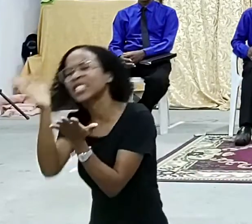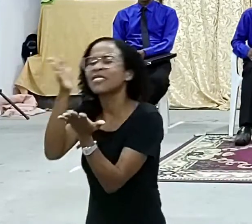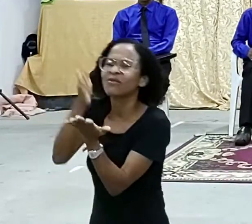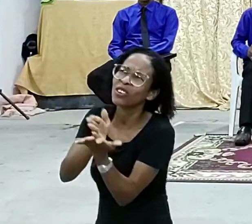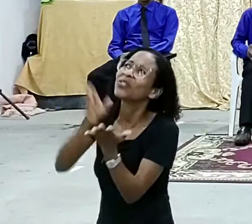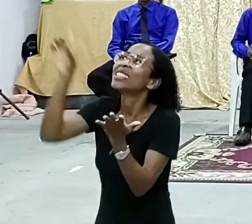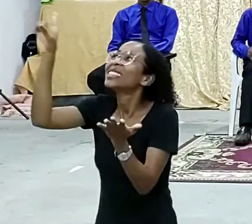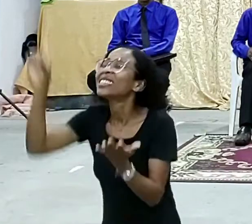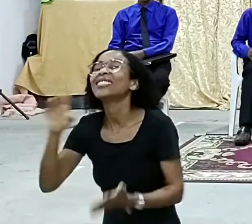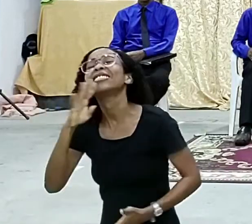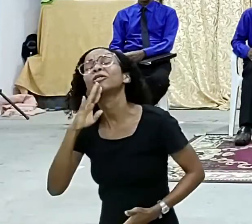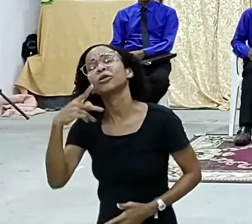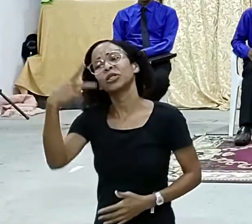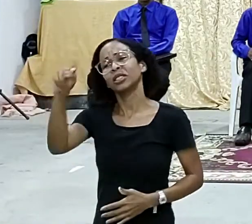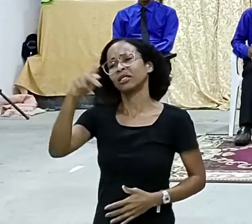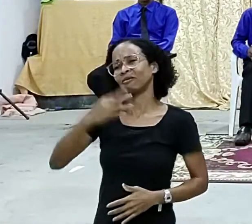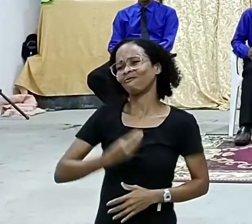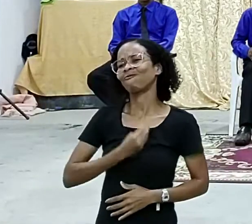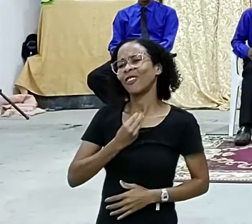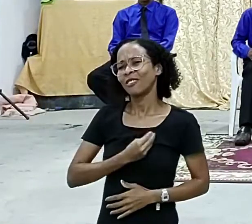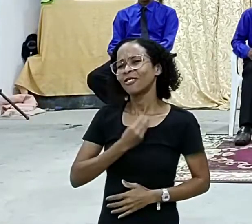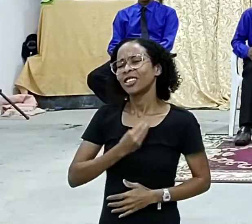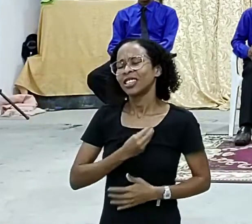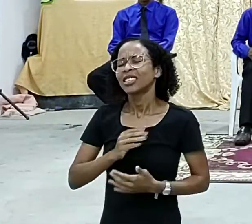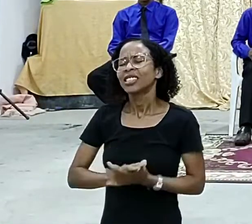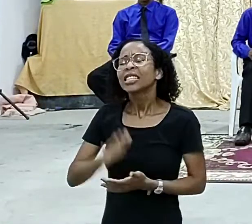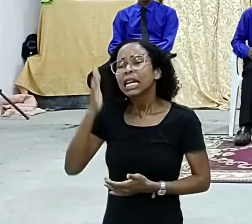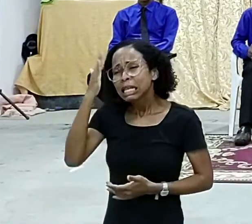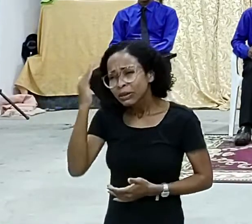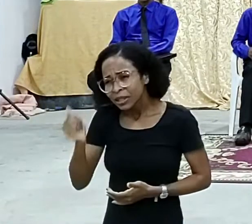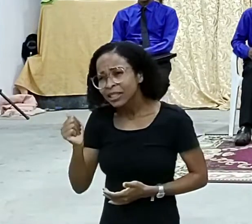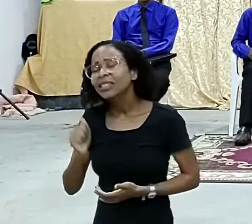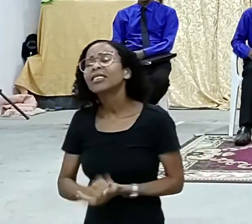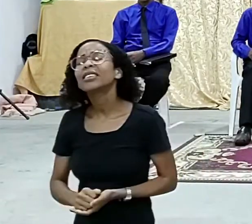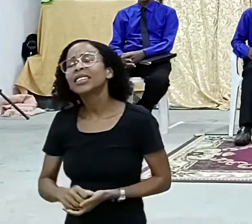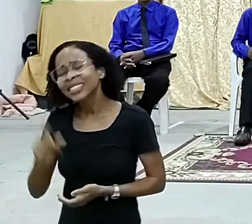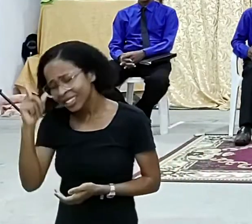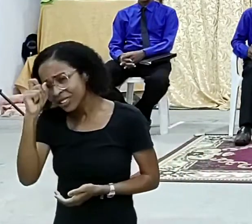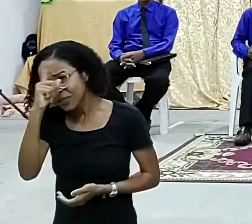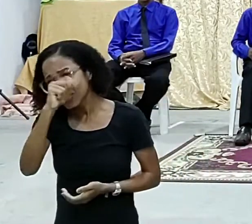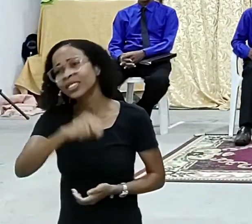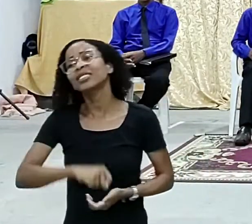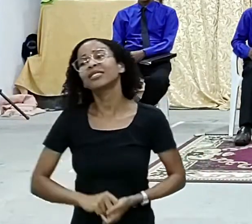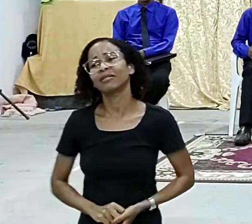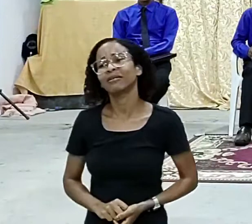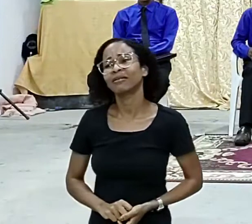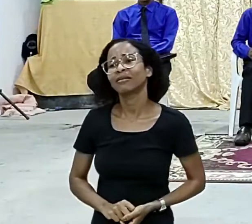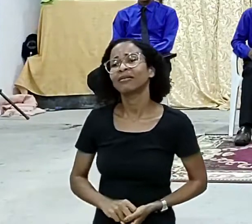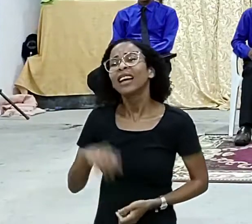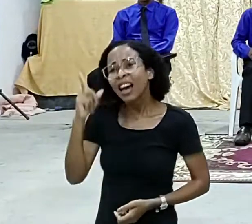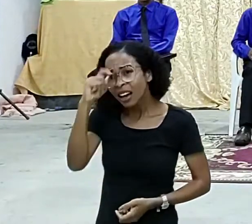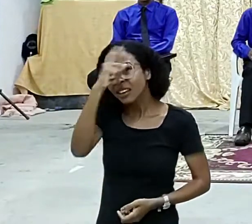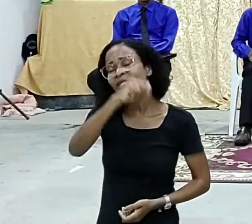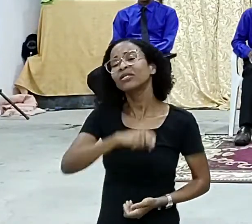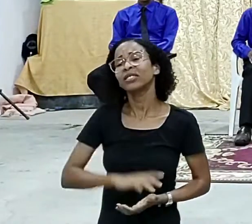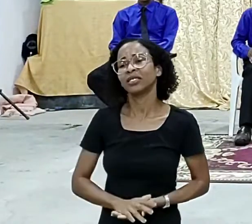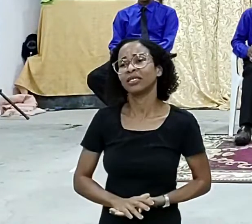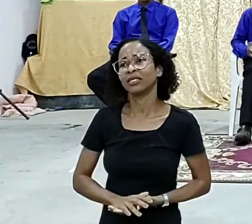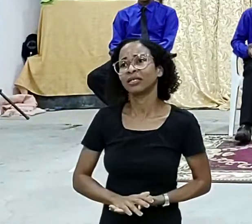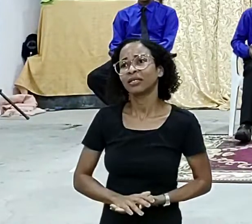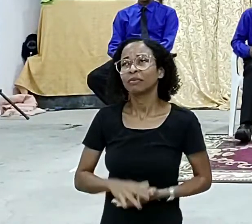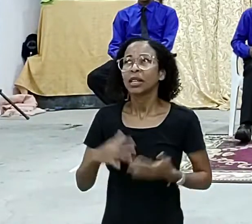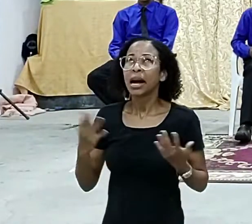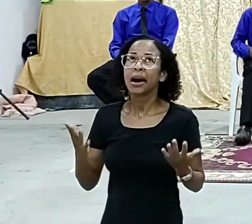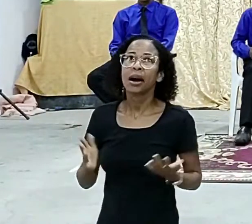a vocês, não é fácil não. Eu não quero mostrar para vocês que o Evangelho é